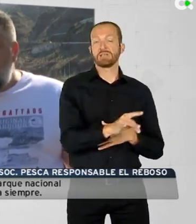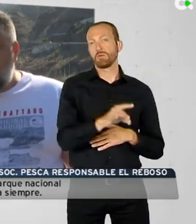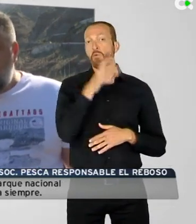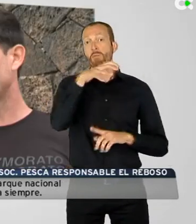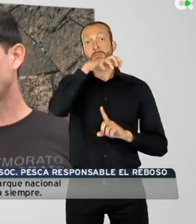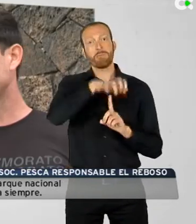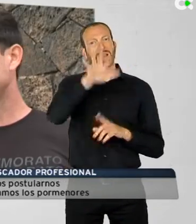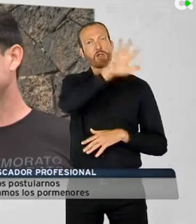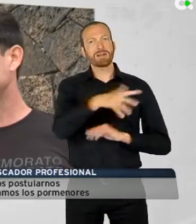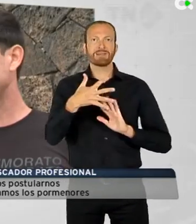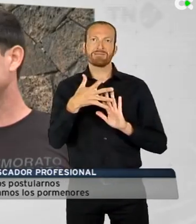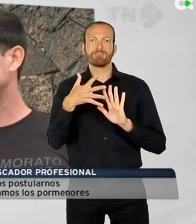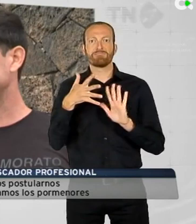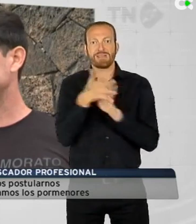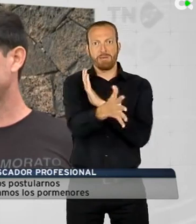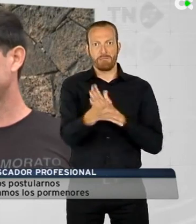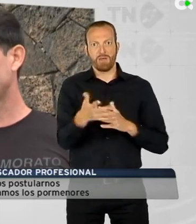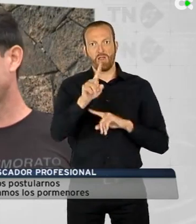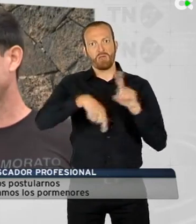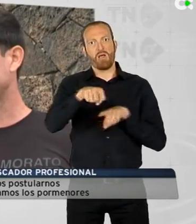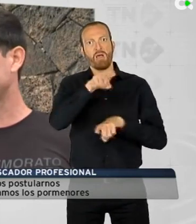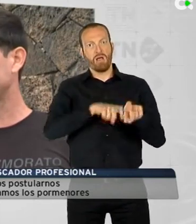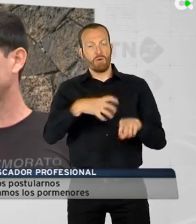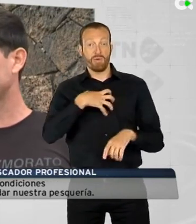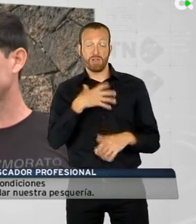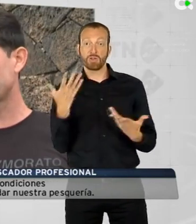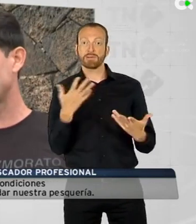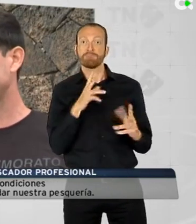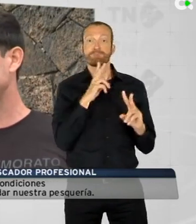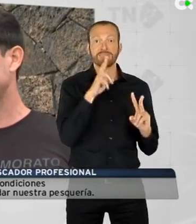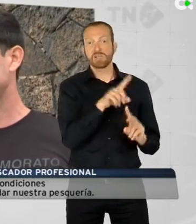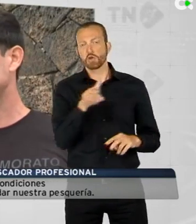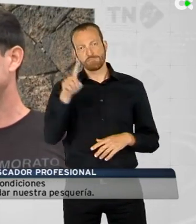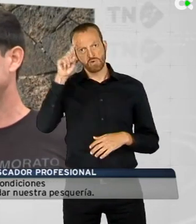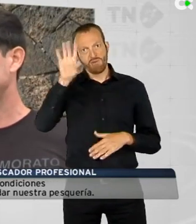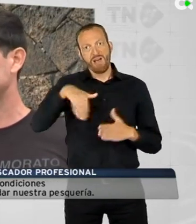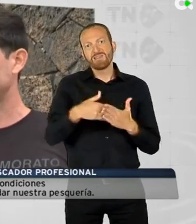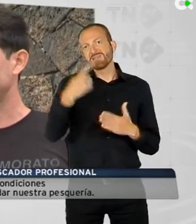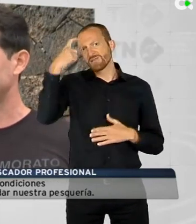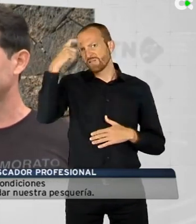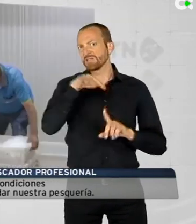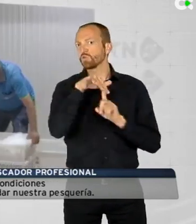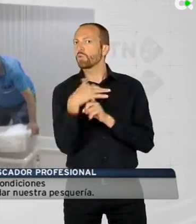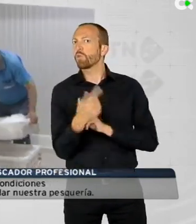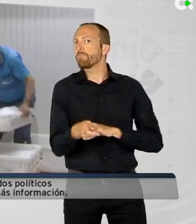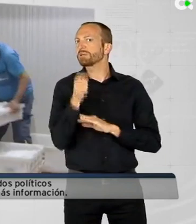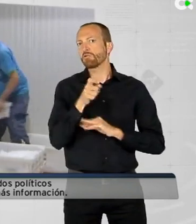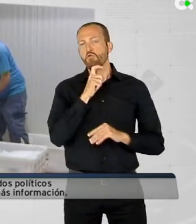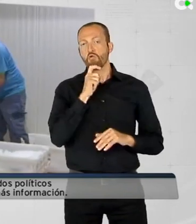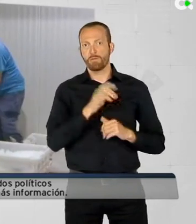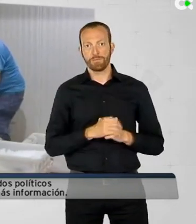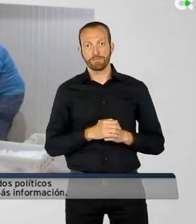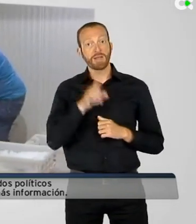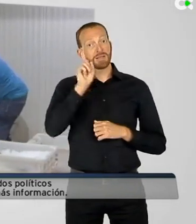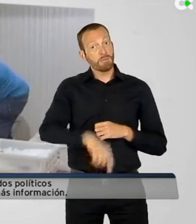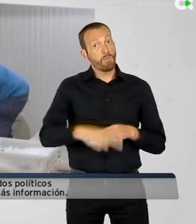para siempre. No podemos postularnos hasta que sepamos los pormenores de las condiciones en las que va a quedar nuestra pesquería. Los partidos